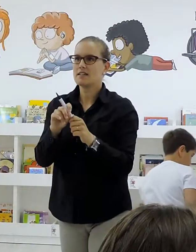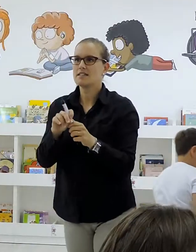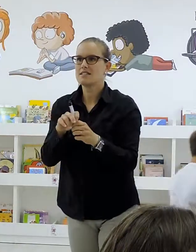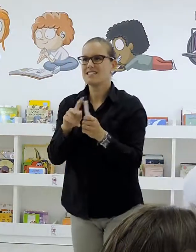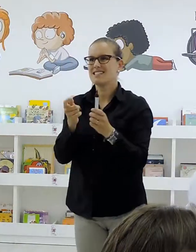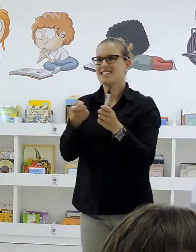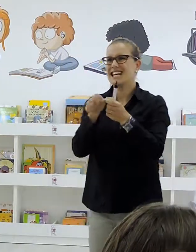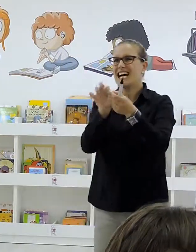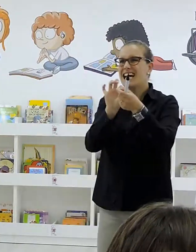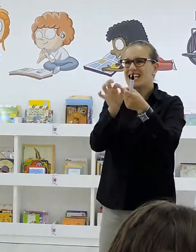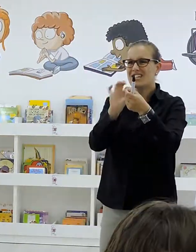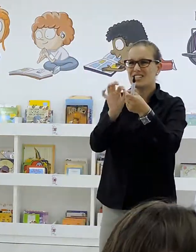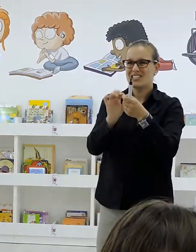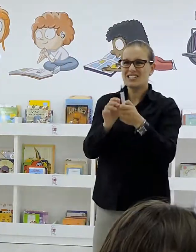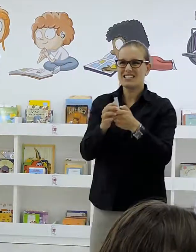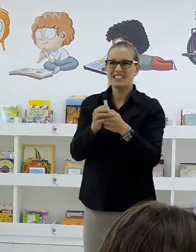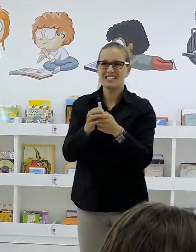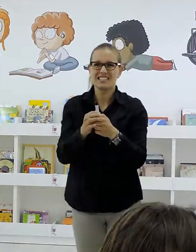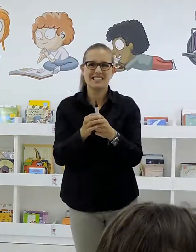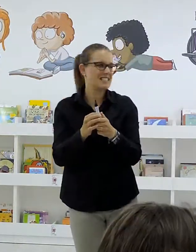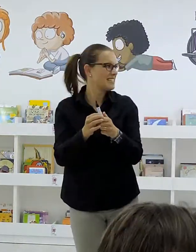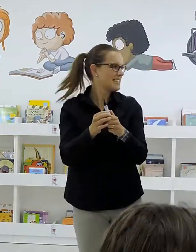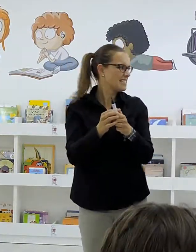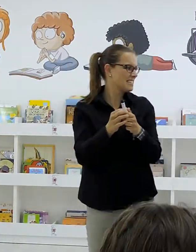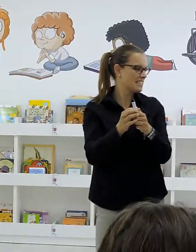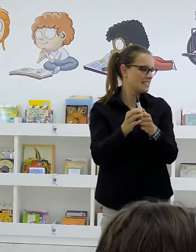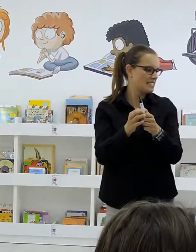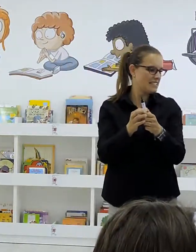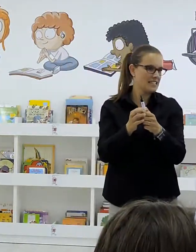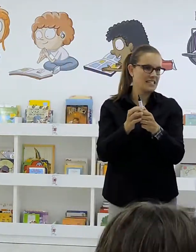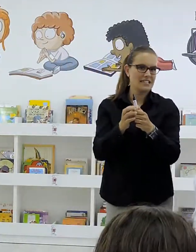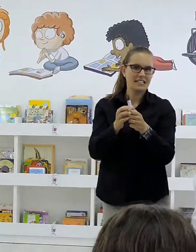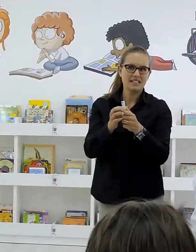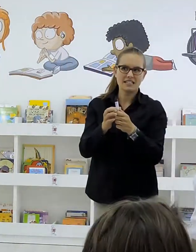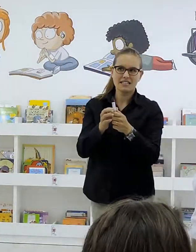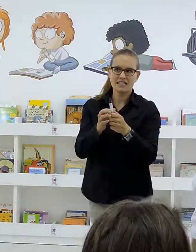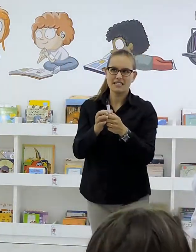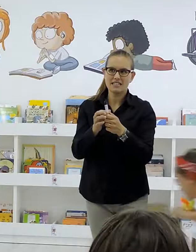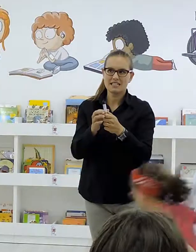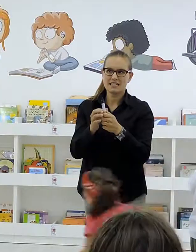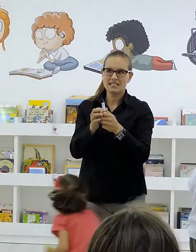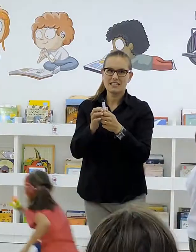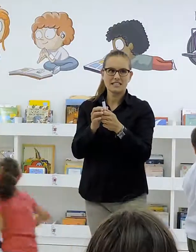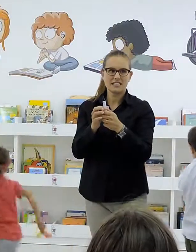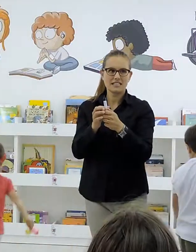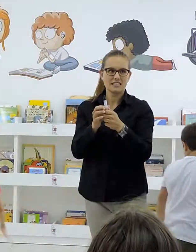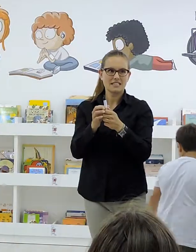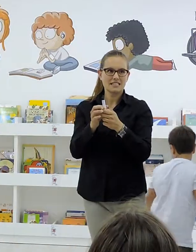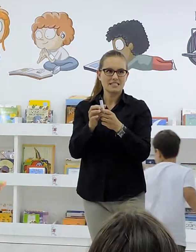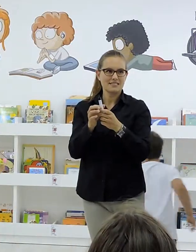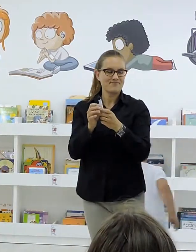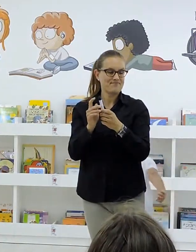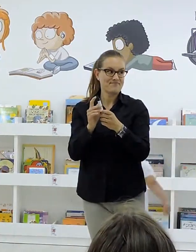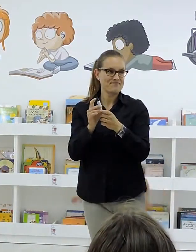Ana. Ana. Ana. ¿Otro billete? ¿Que no esté roto? Qué pobreza,